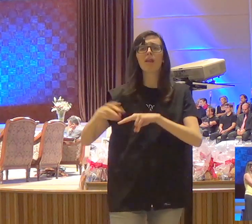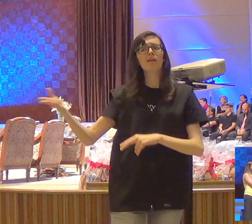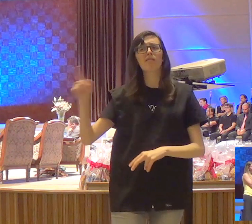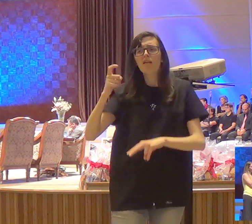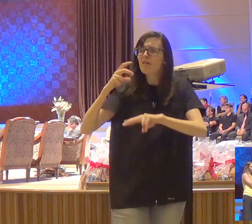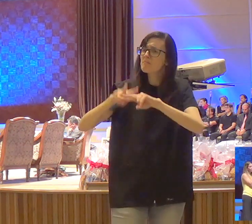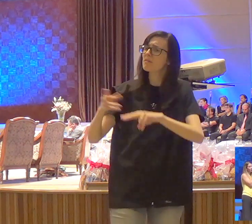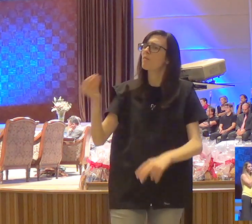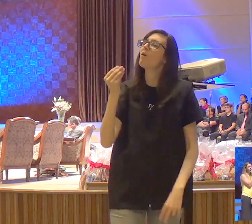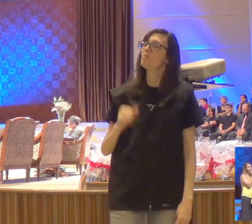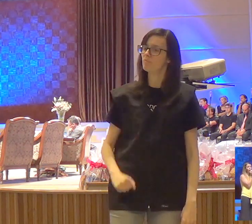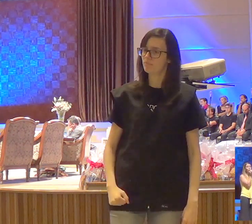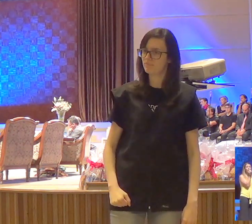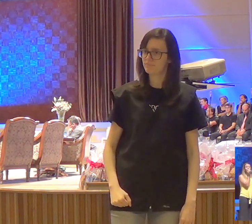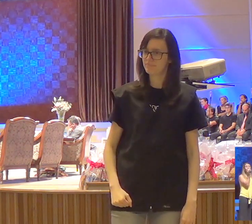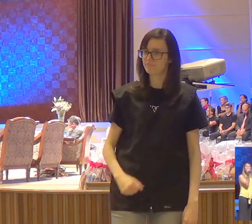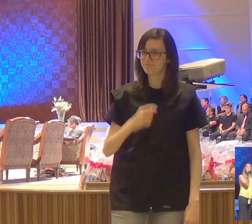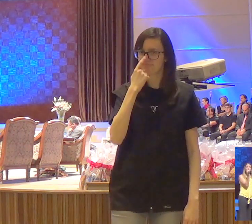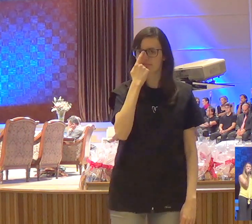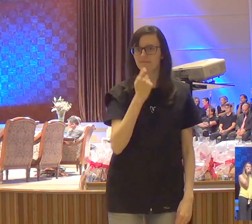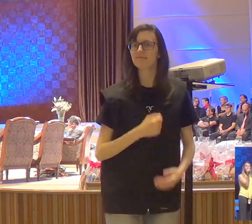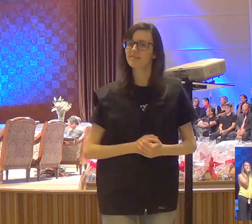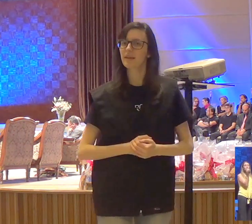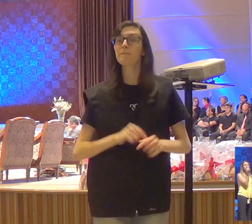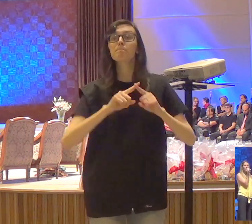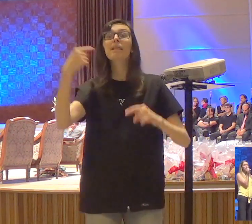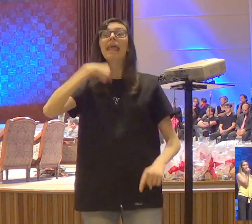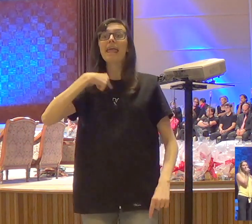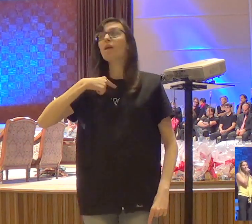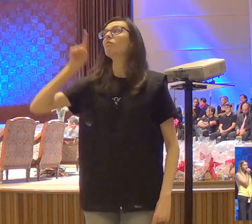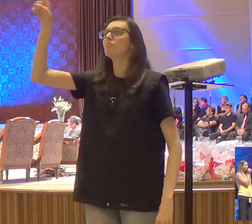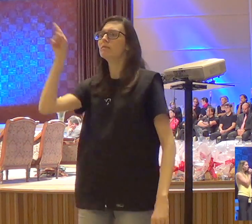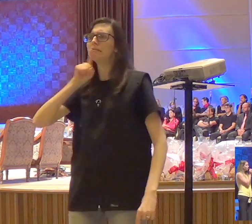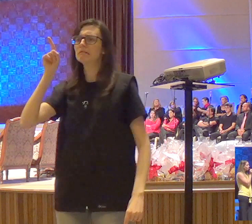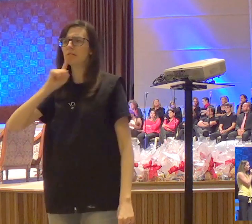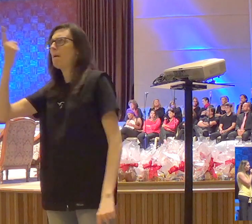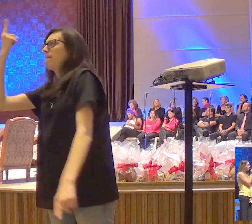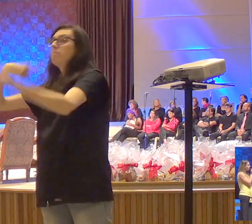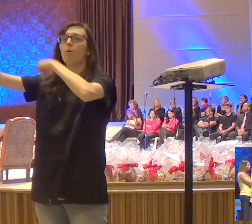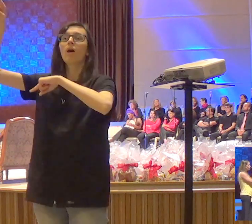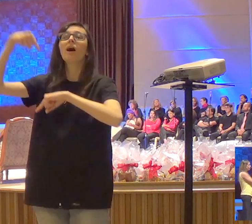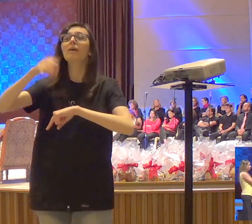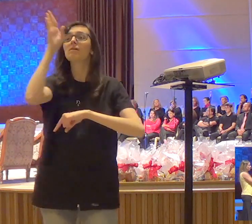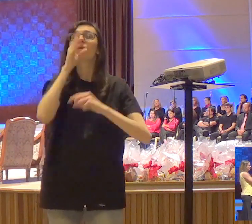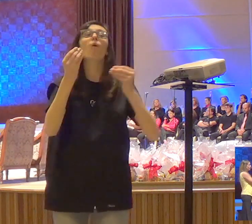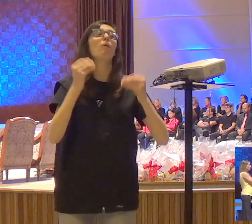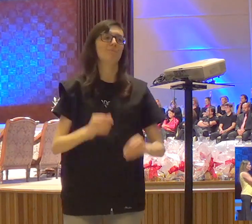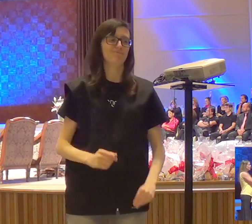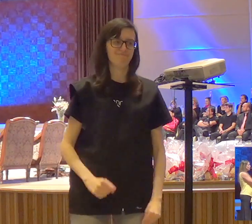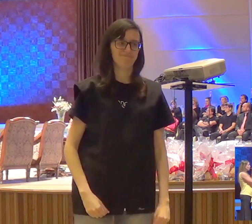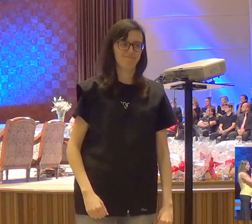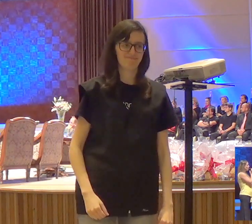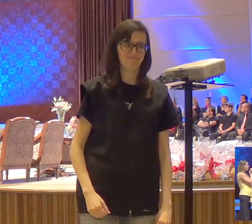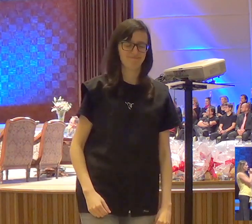in the Brazilian prison system. Agora eu vou te contar um pouquinho do que eu vi aqui na prisão brasileira. Can you pull up the pictures of the women?